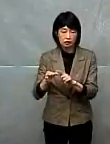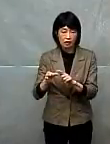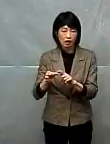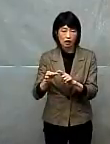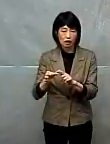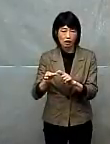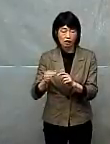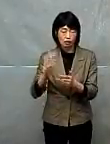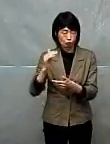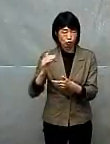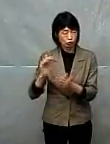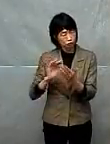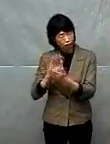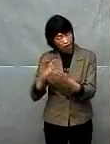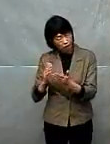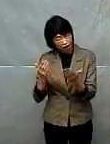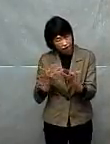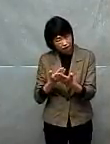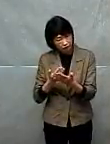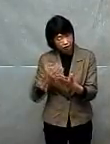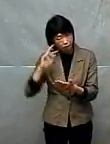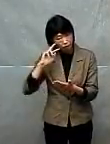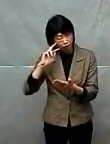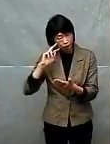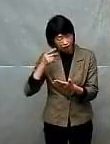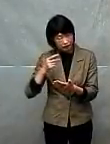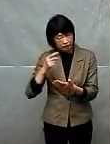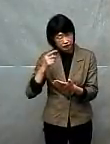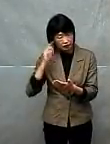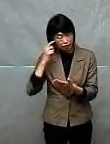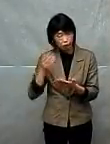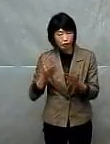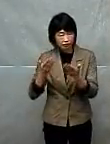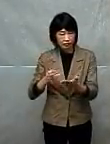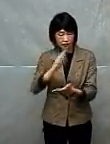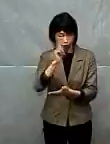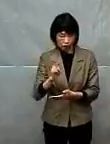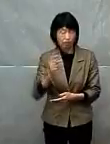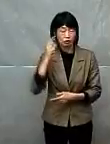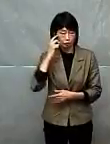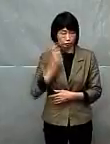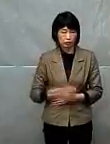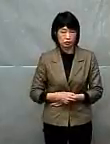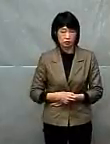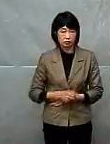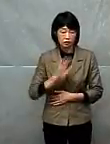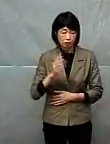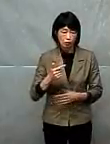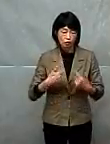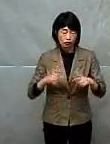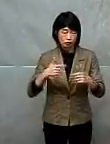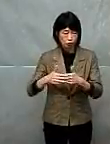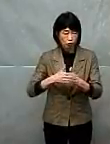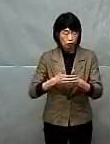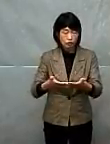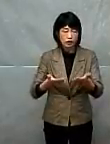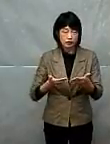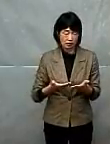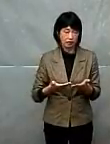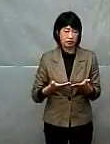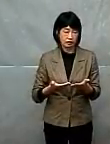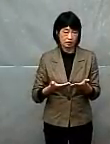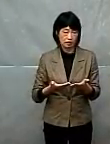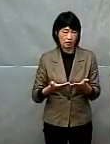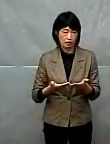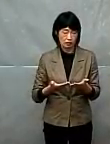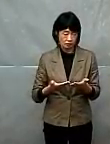ども、ただ日頃ですね、そのご支援していただいていてご好意に感